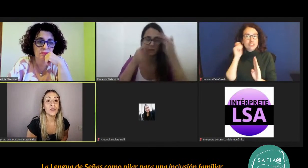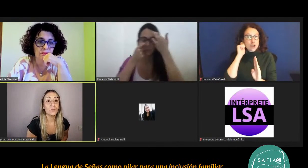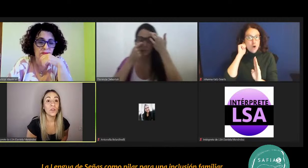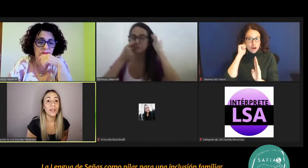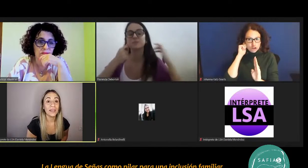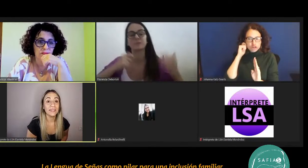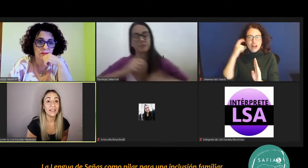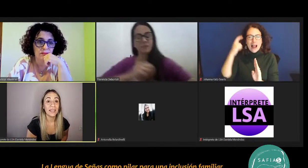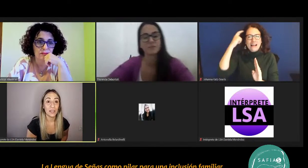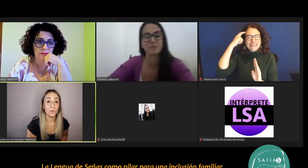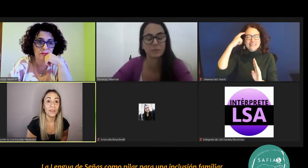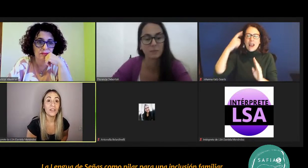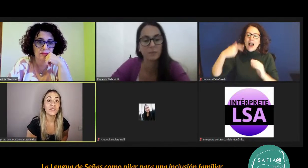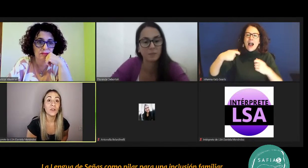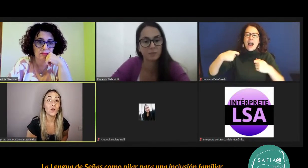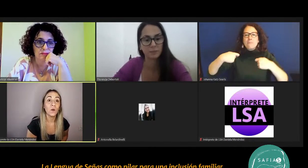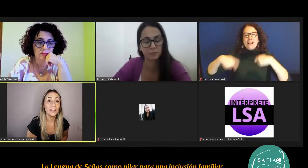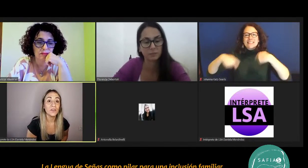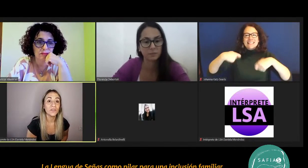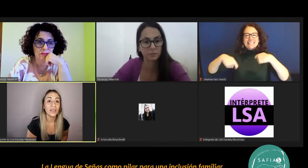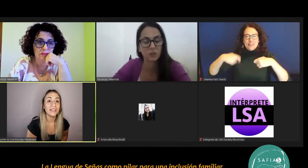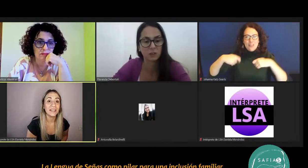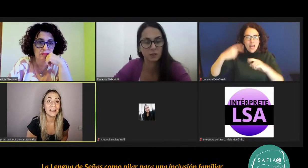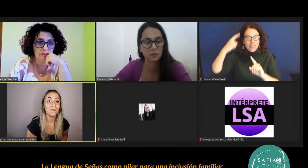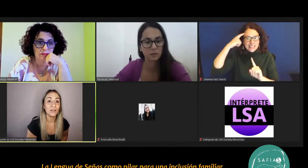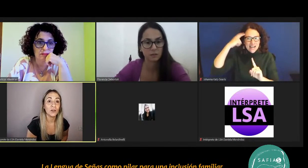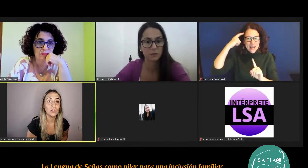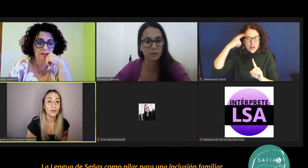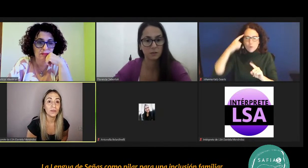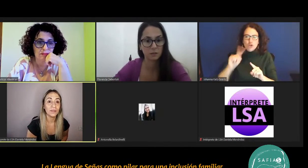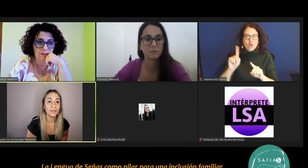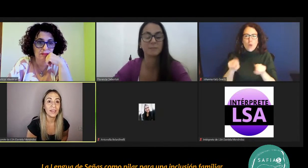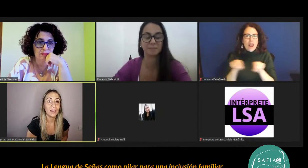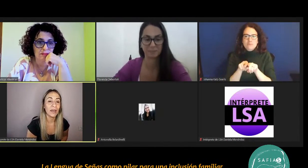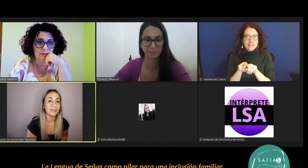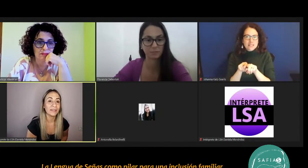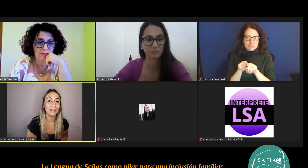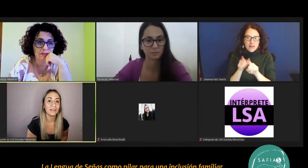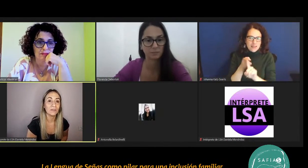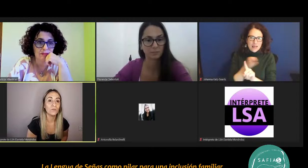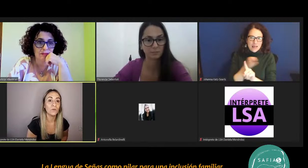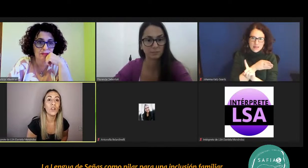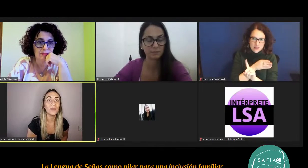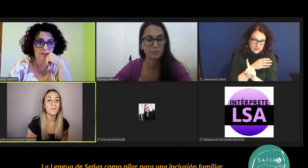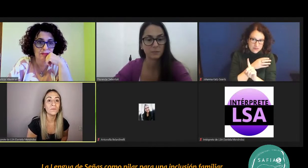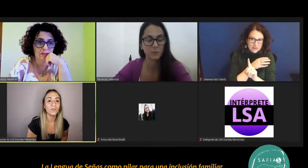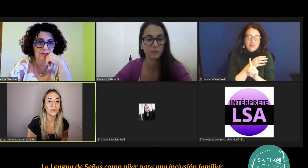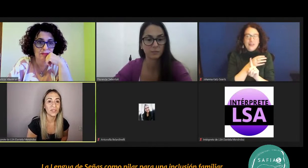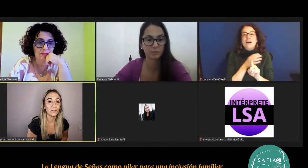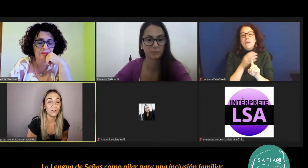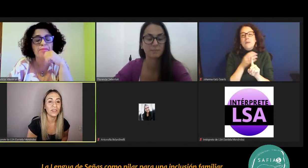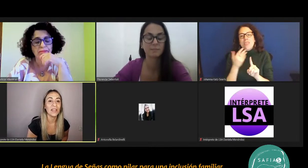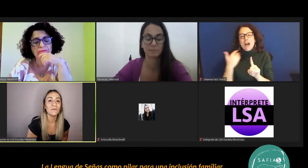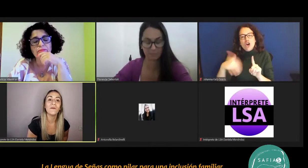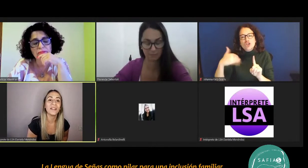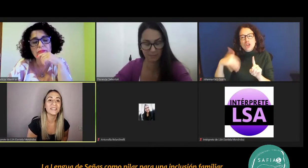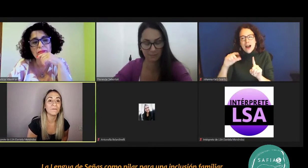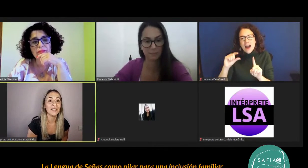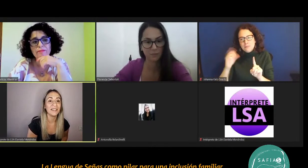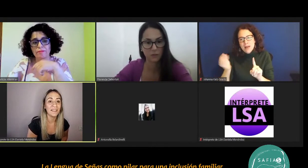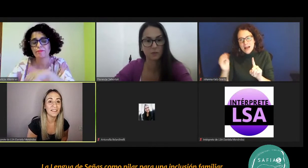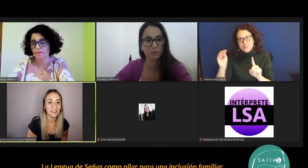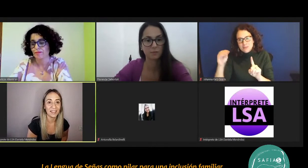Hay estudios que dicen que después de los 5 años el cerebro tiene no es lo mismo, ¿sí? No tiene la